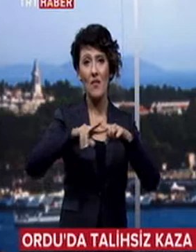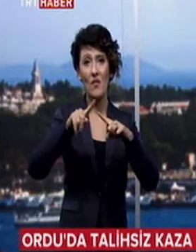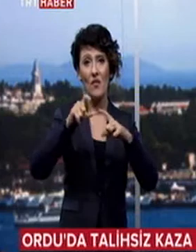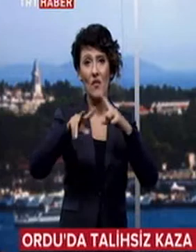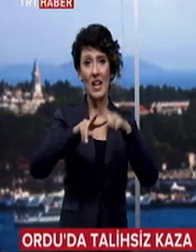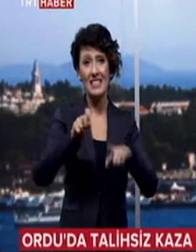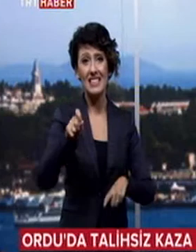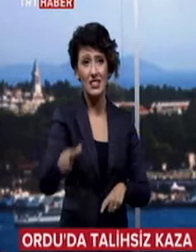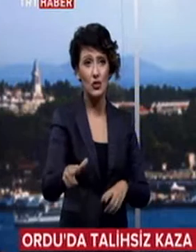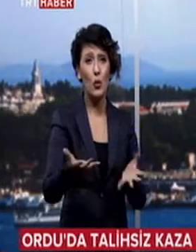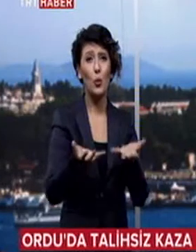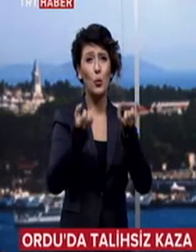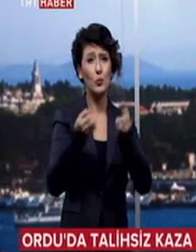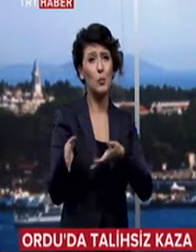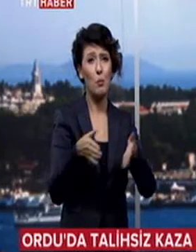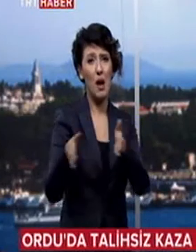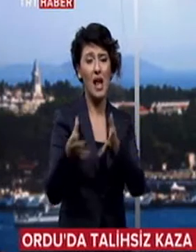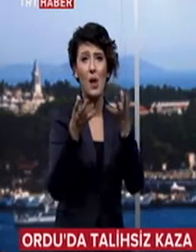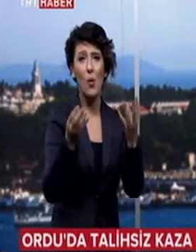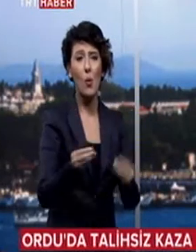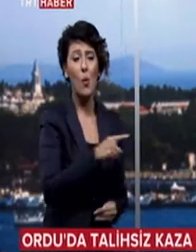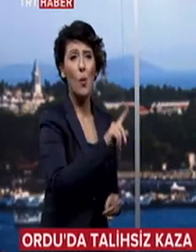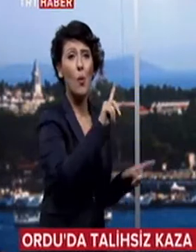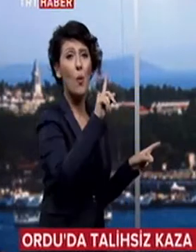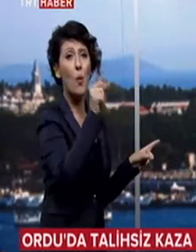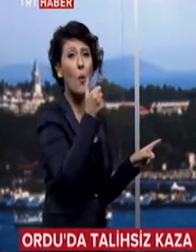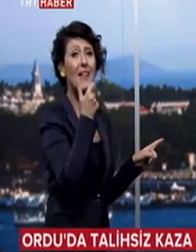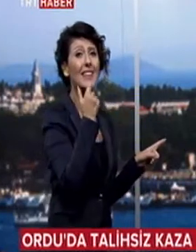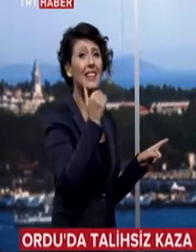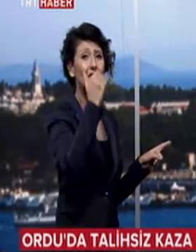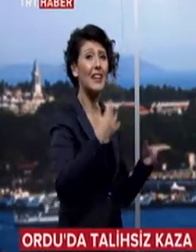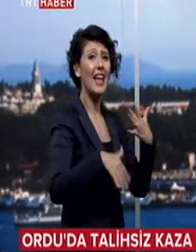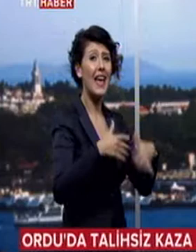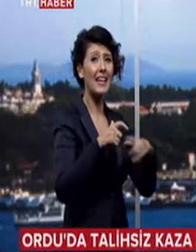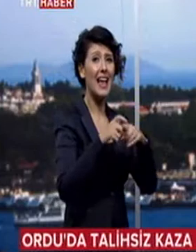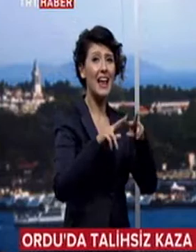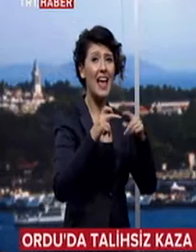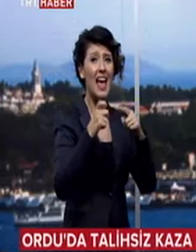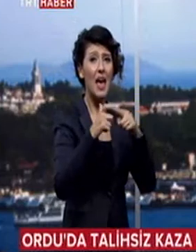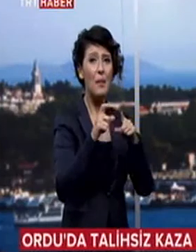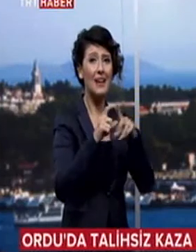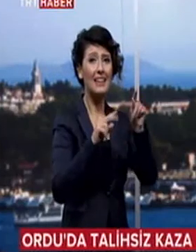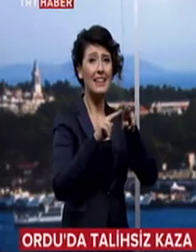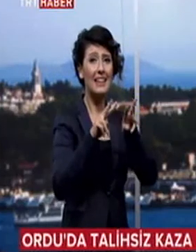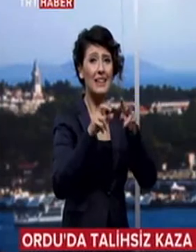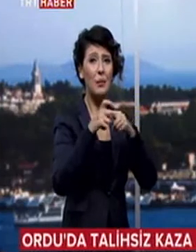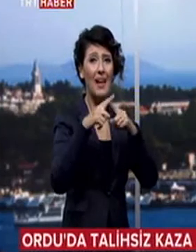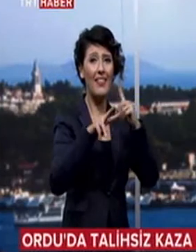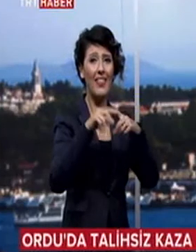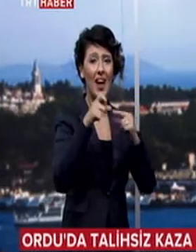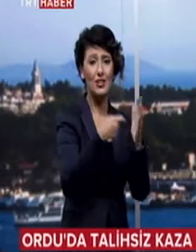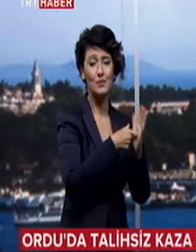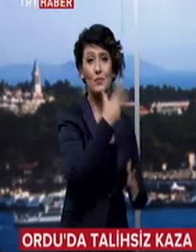olay Fatsa ilçesi Kurtuluş Mahallesi'nde meydana geldi. 16 yaşındaki engelli Emre